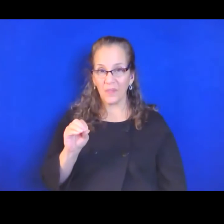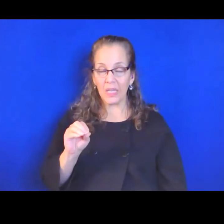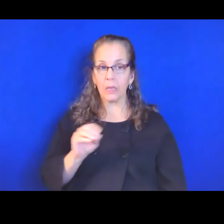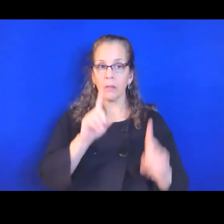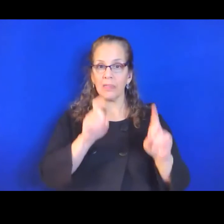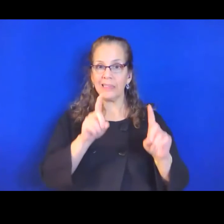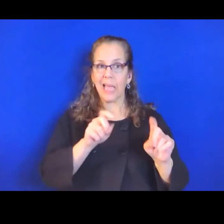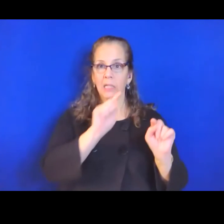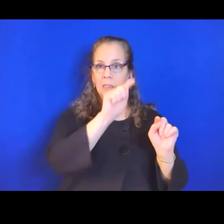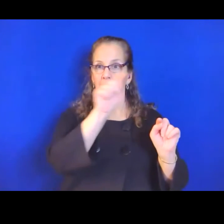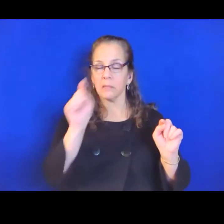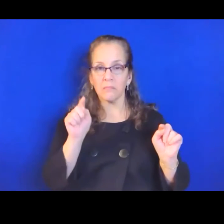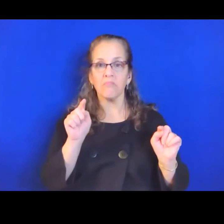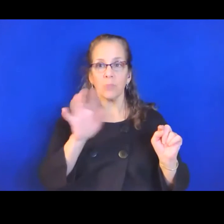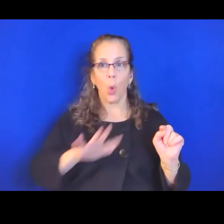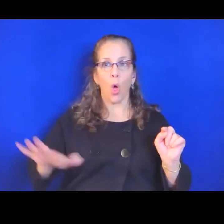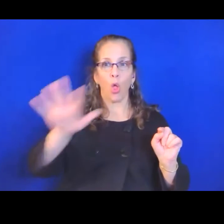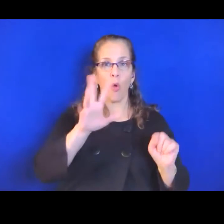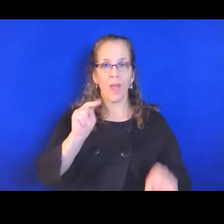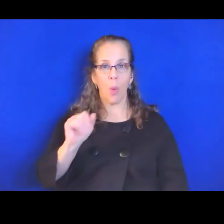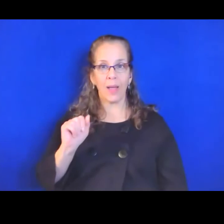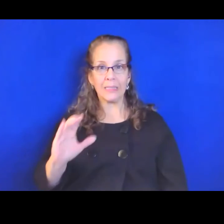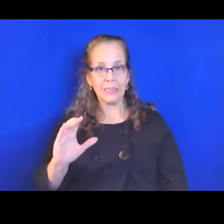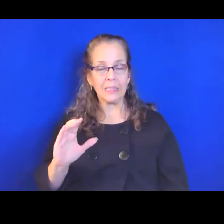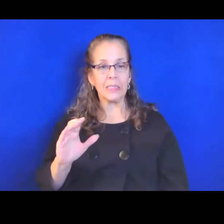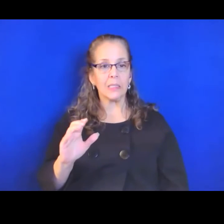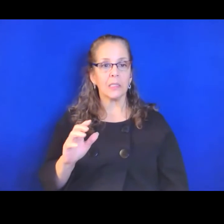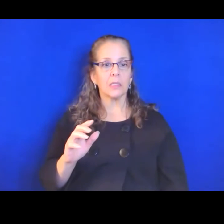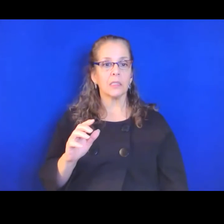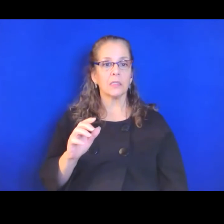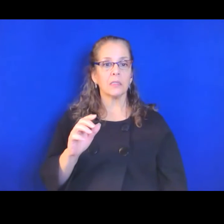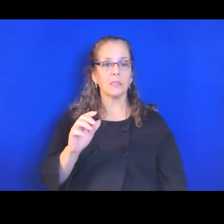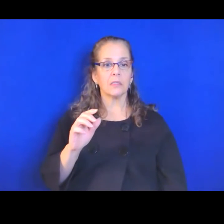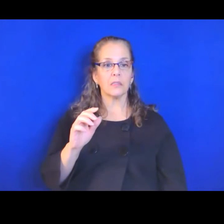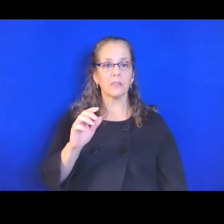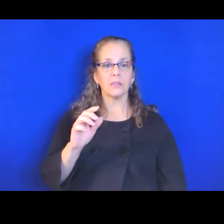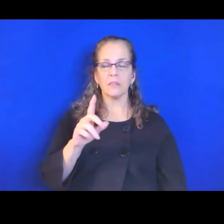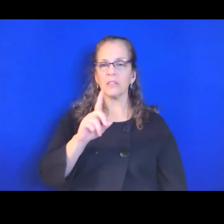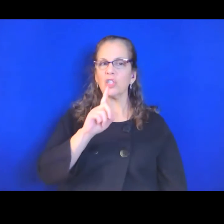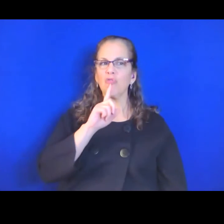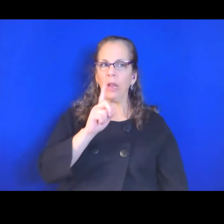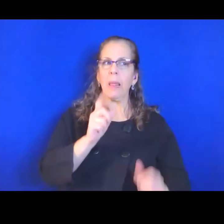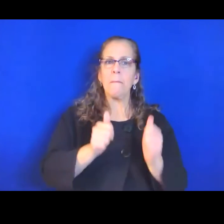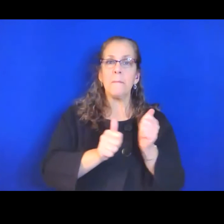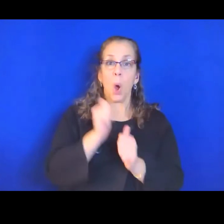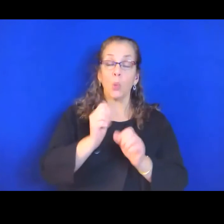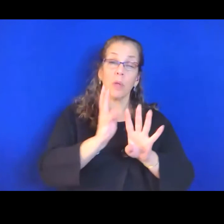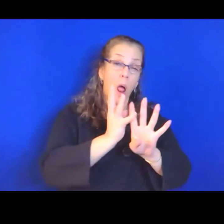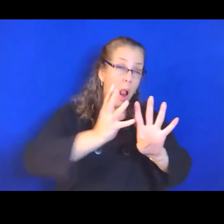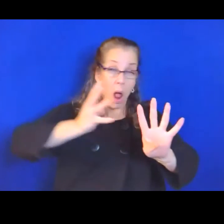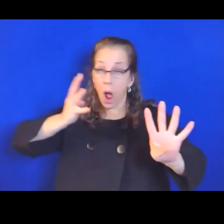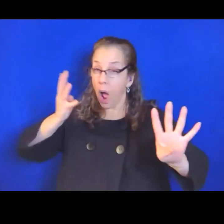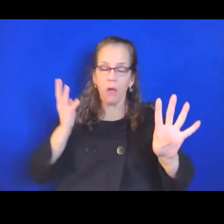那纽约市政府运作的检测中心呢，应该是现在有多